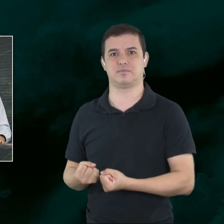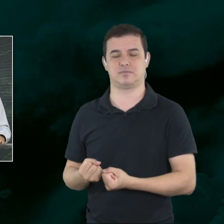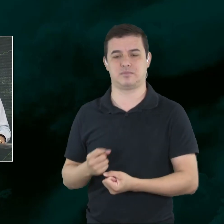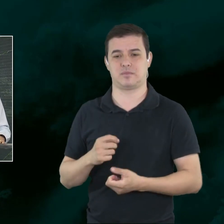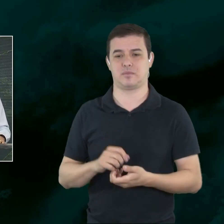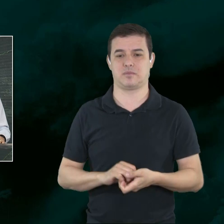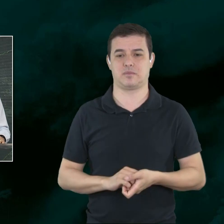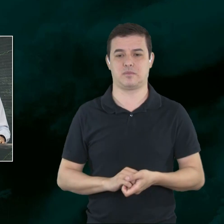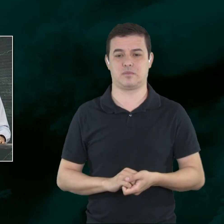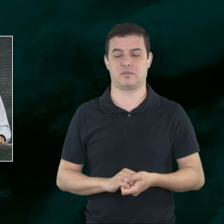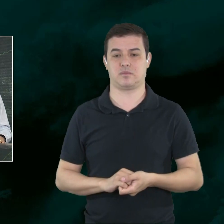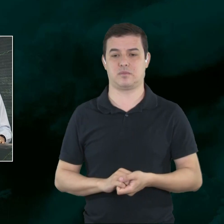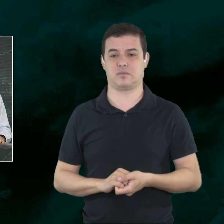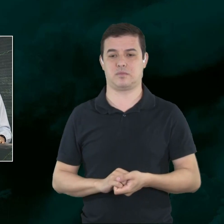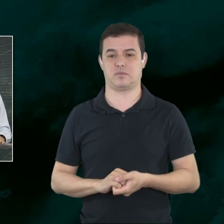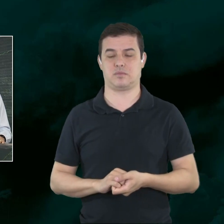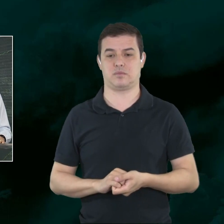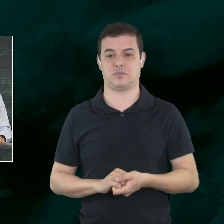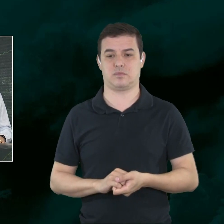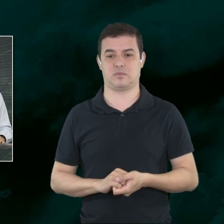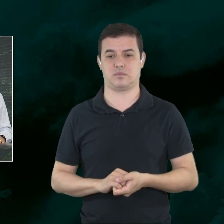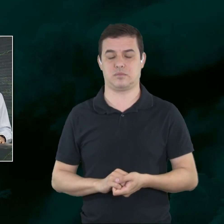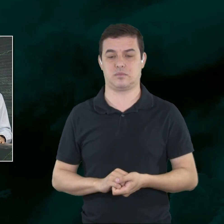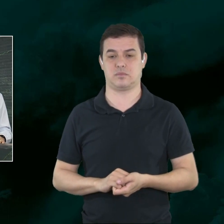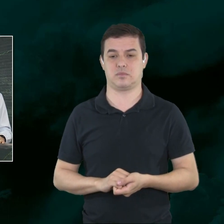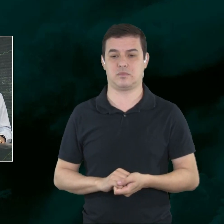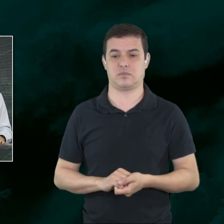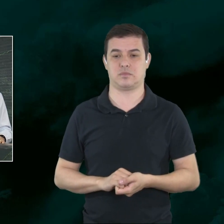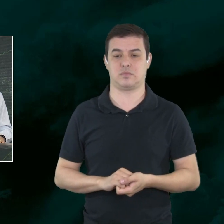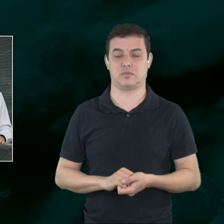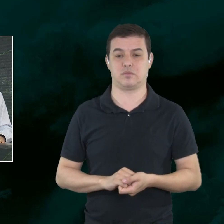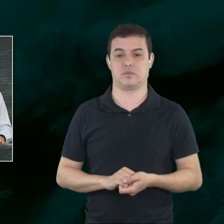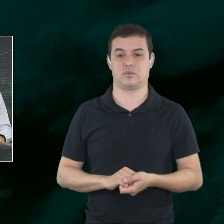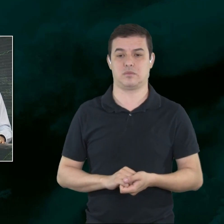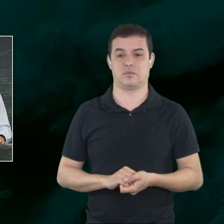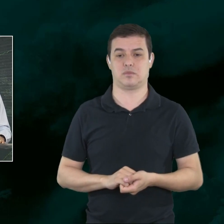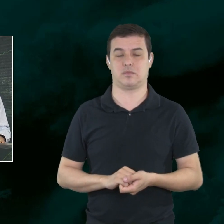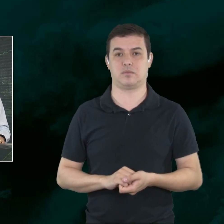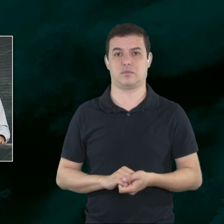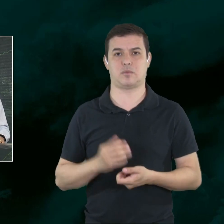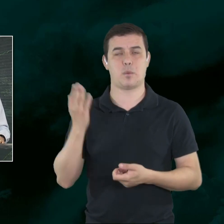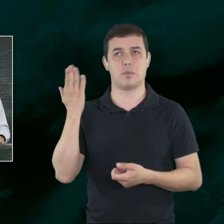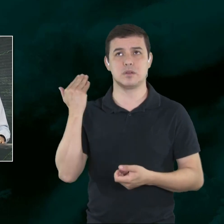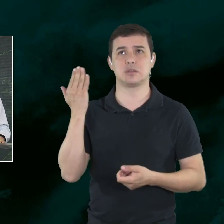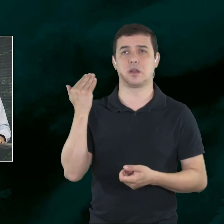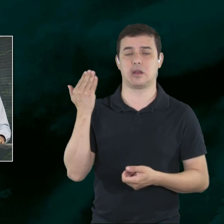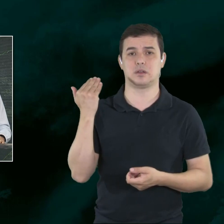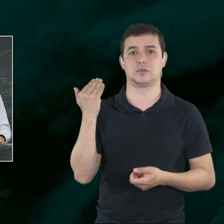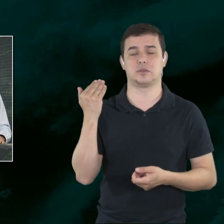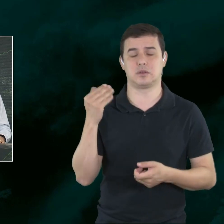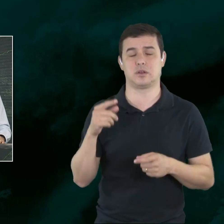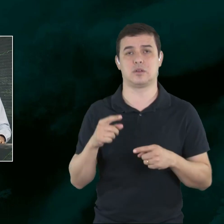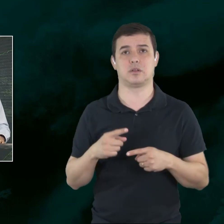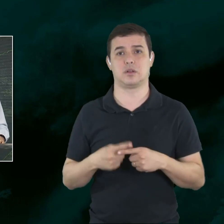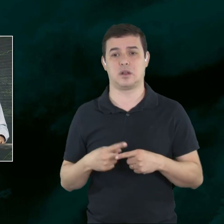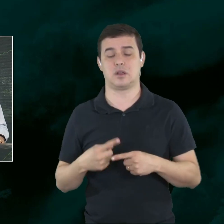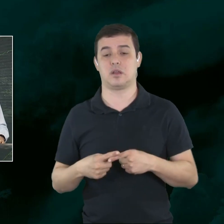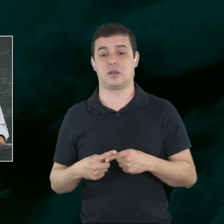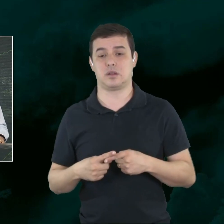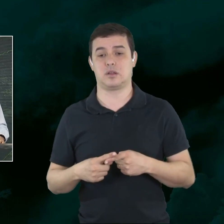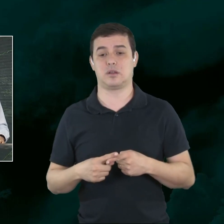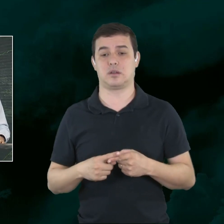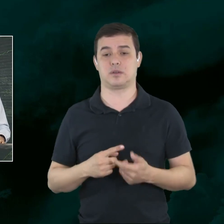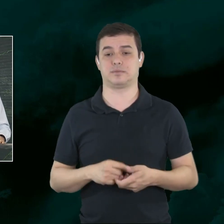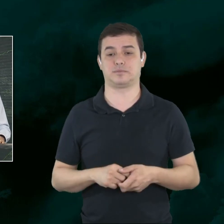de pós-modernidade, apesar de todos os seus defeitos, ainda estava preservada a solidificação das relações